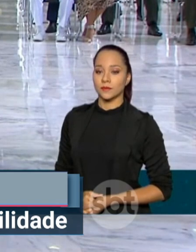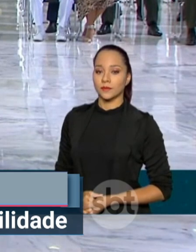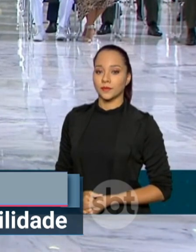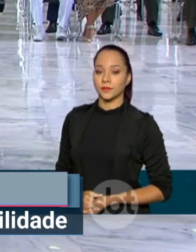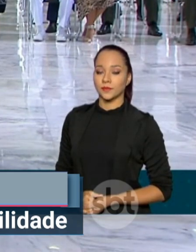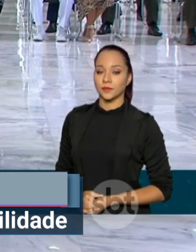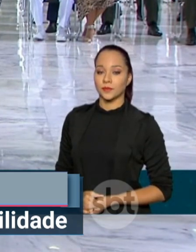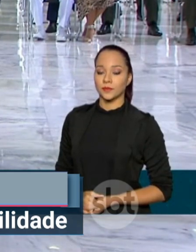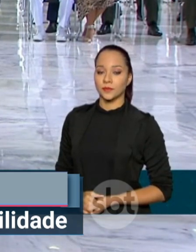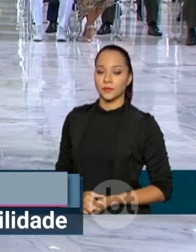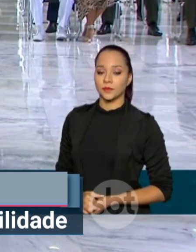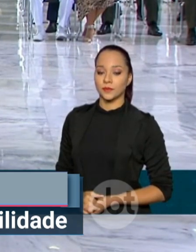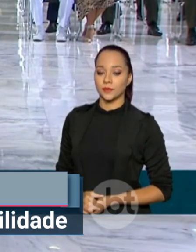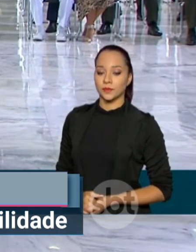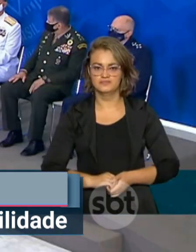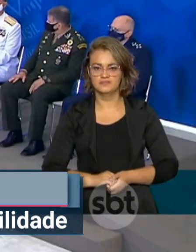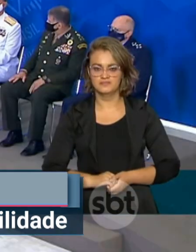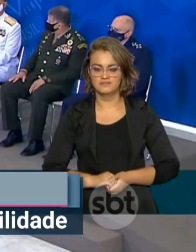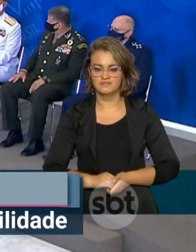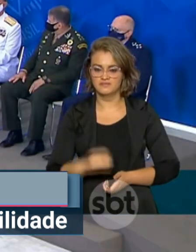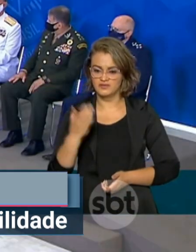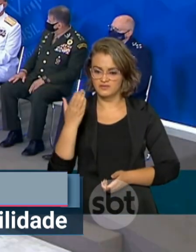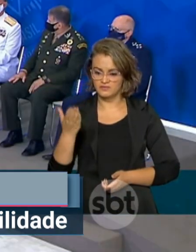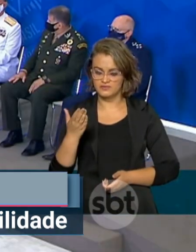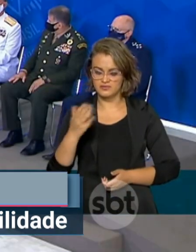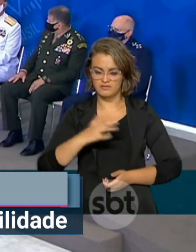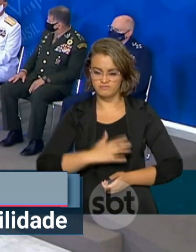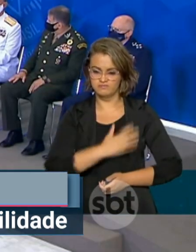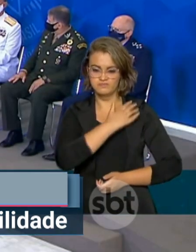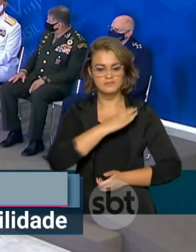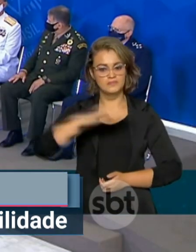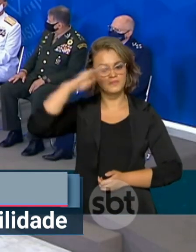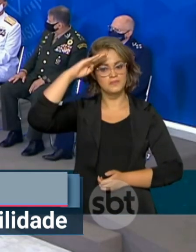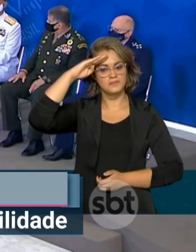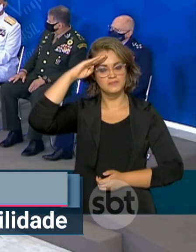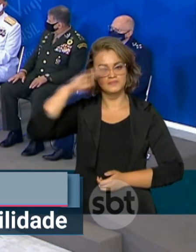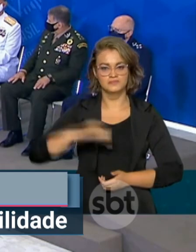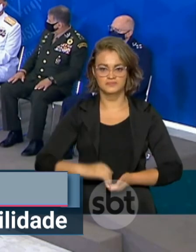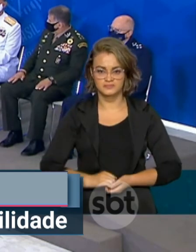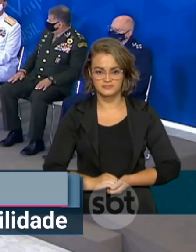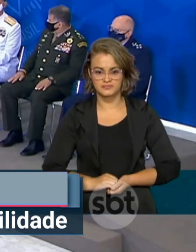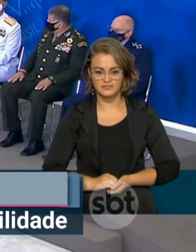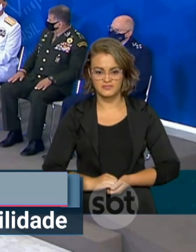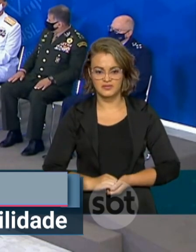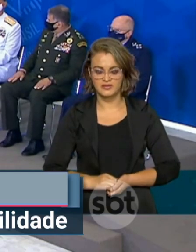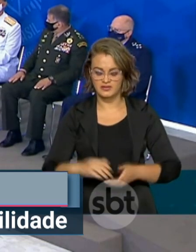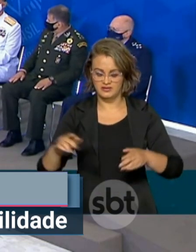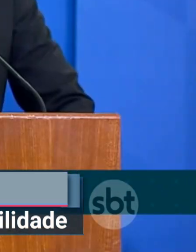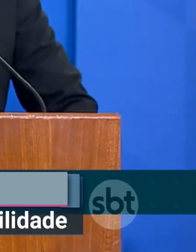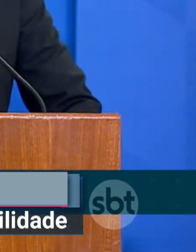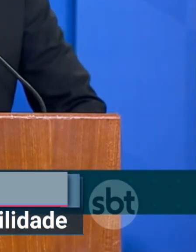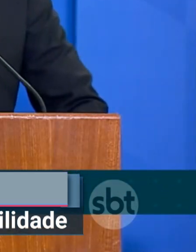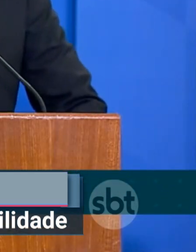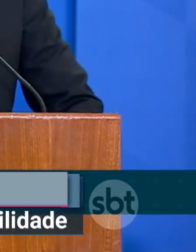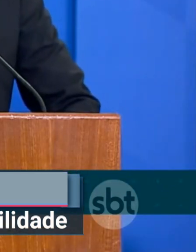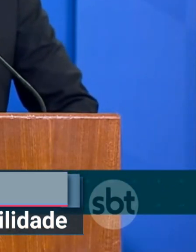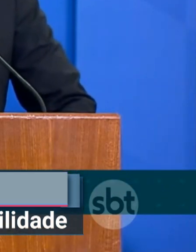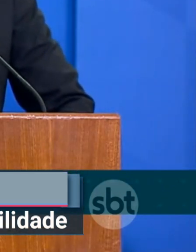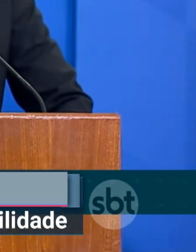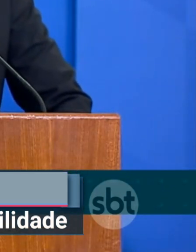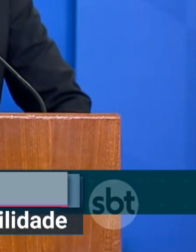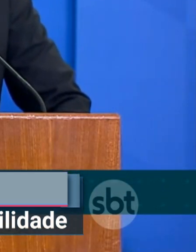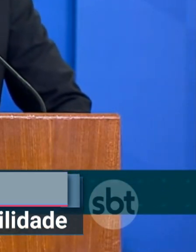57 oficiais generais promovidos. E Bolsonaro voltou a falar em compromisso com a Constituição. Nosso